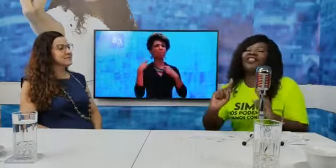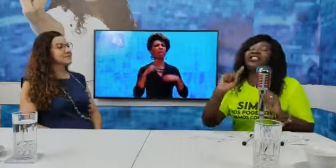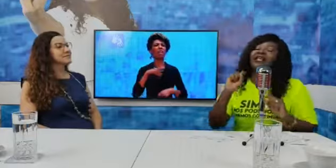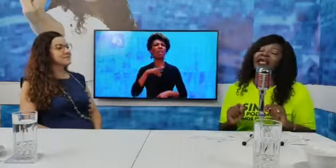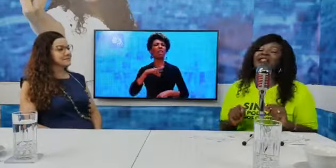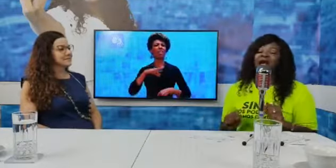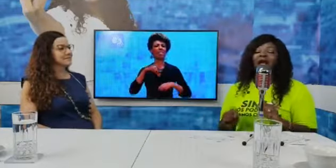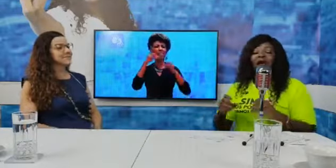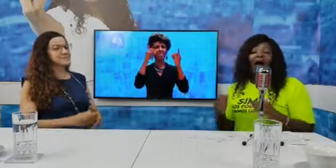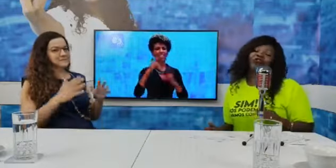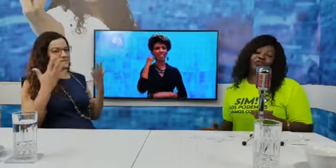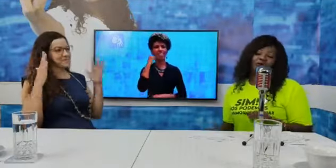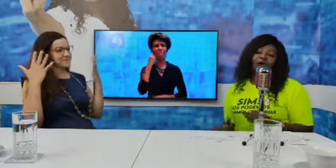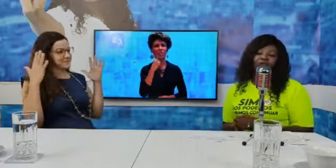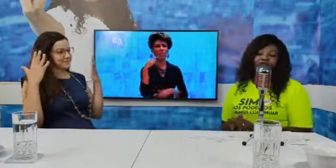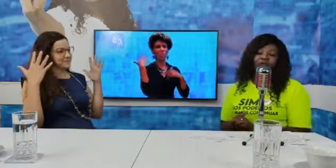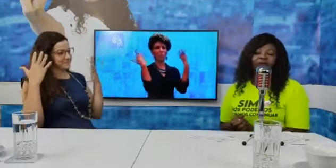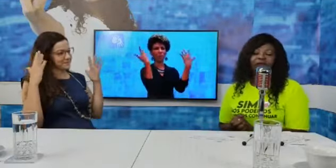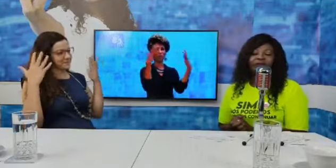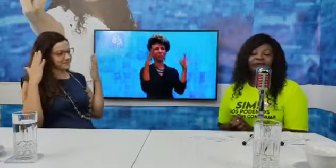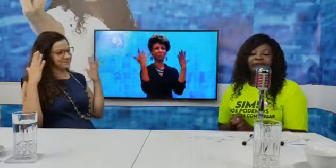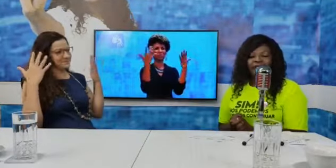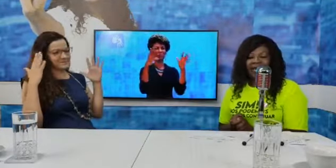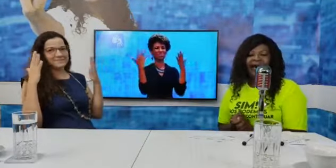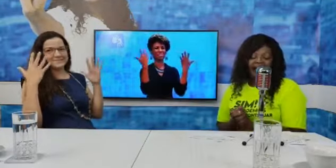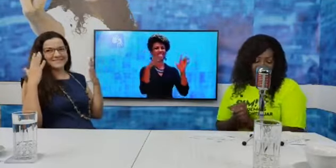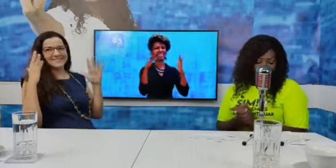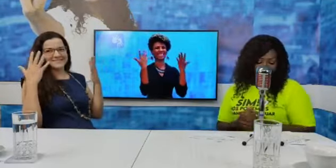a deficiência auditiva,